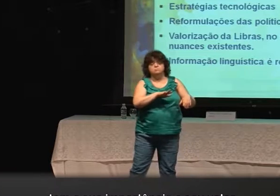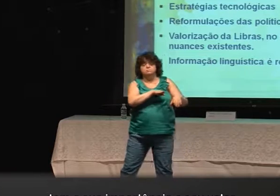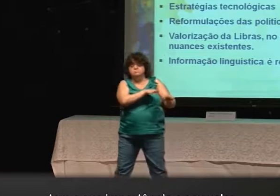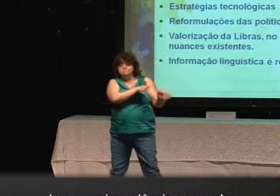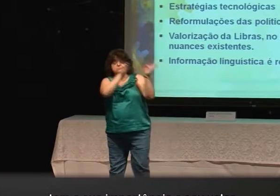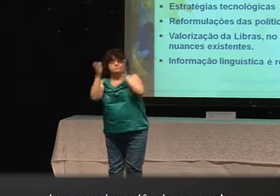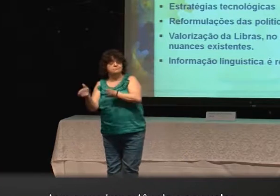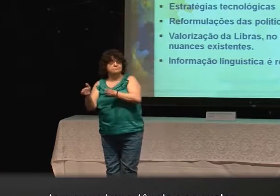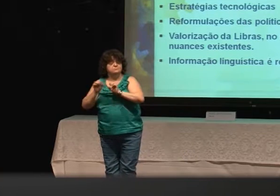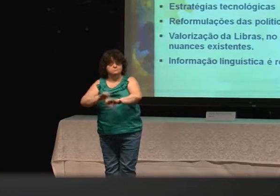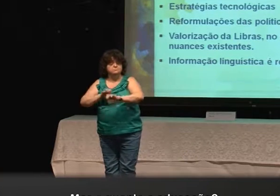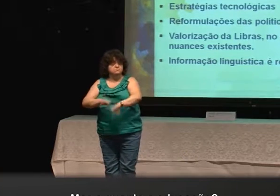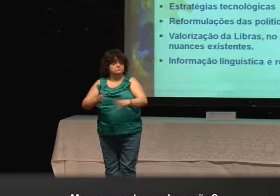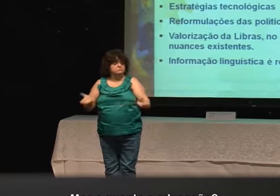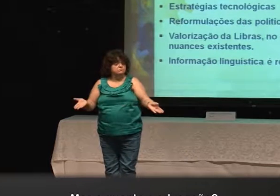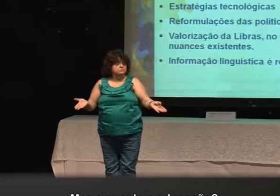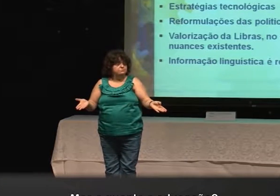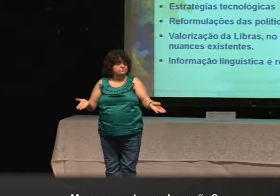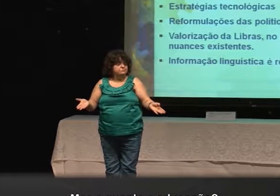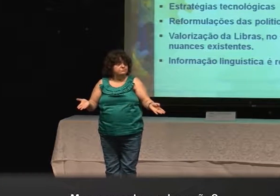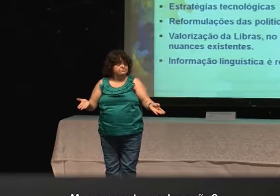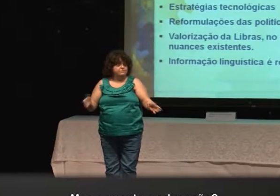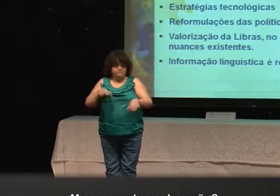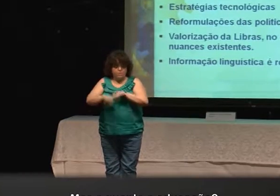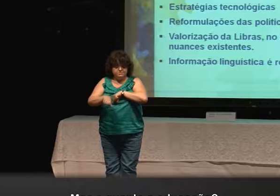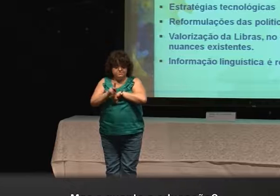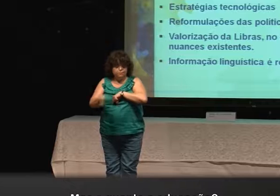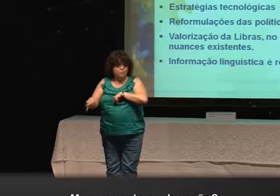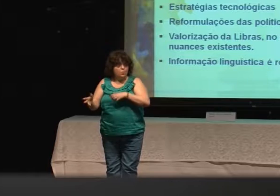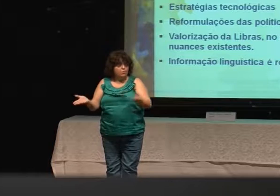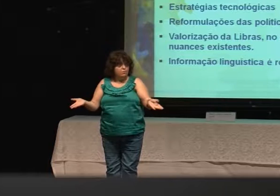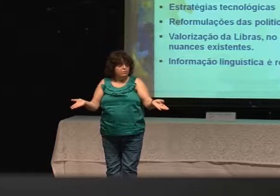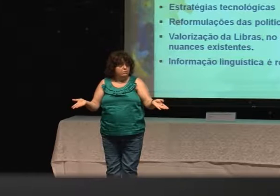seu valor. Mas e quanto à educação?